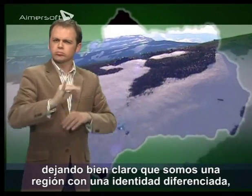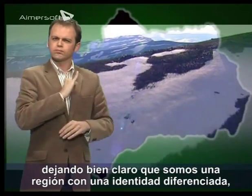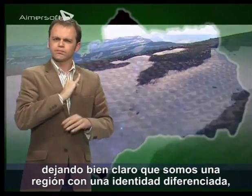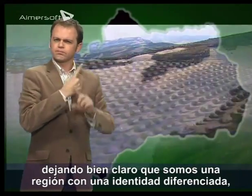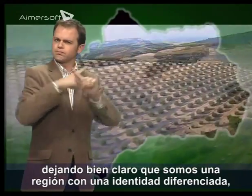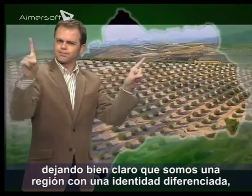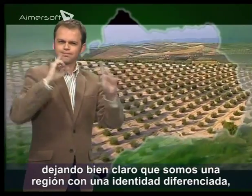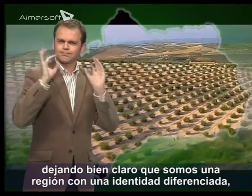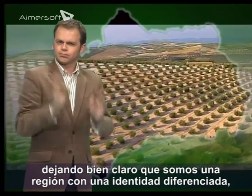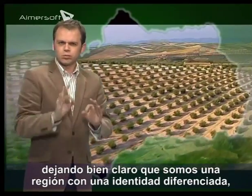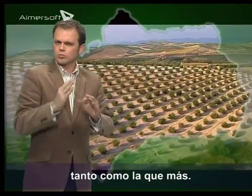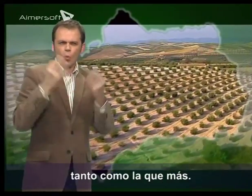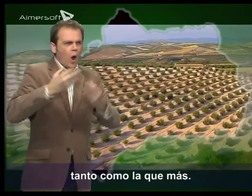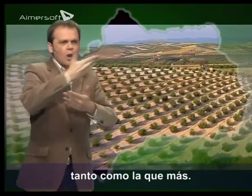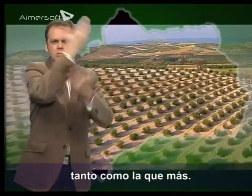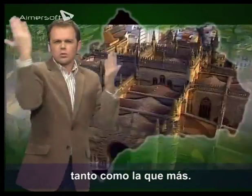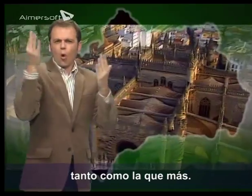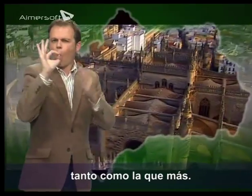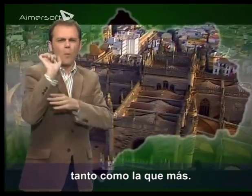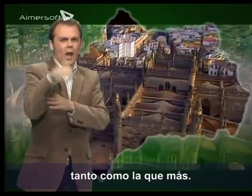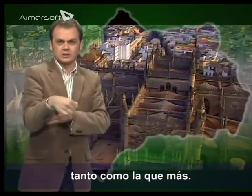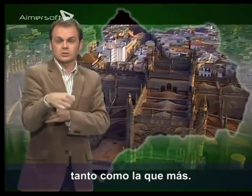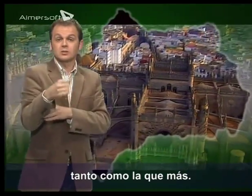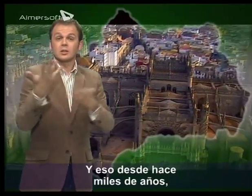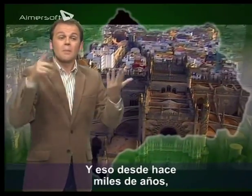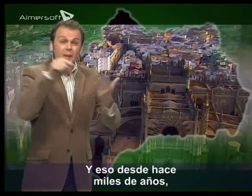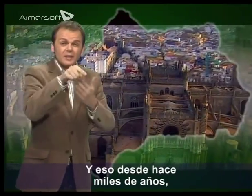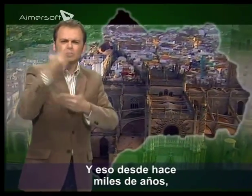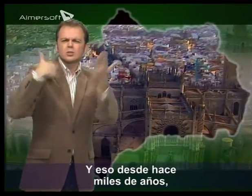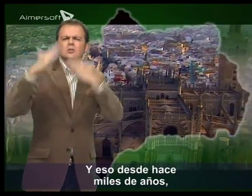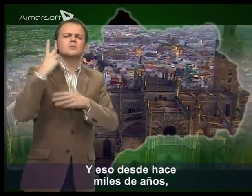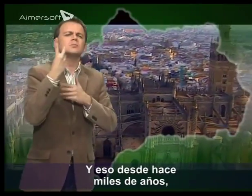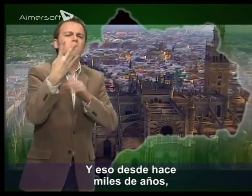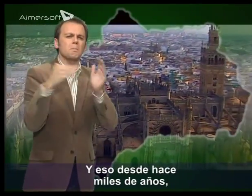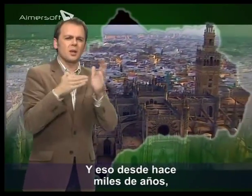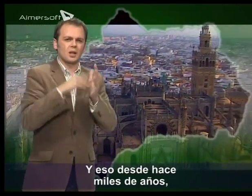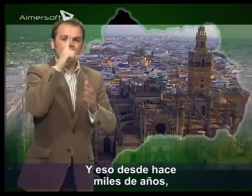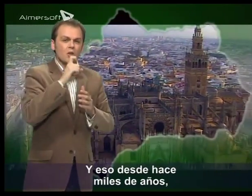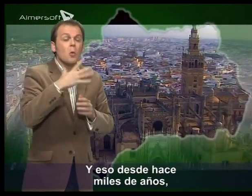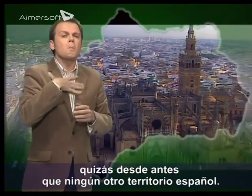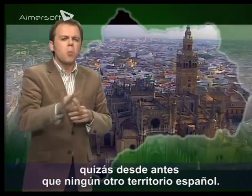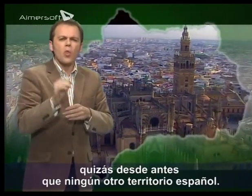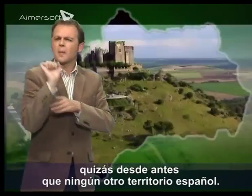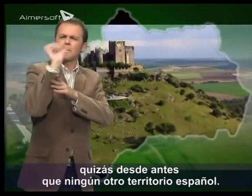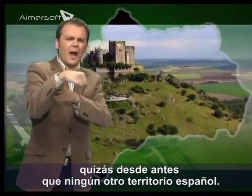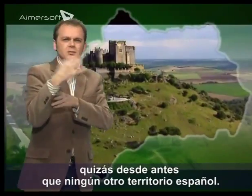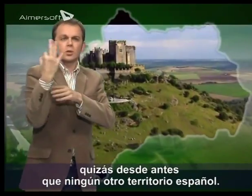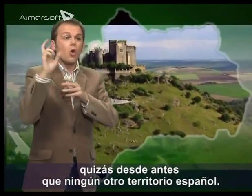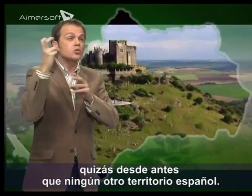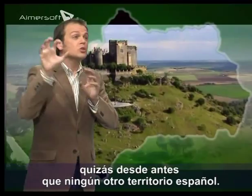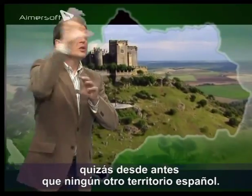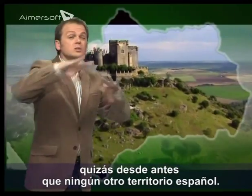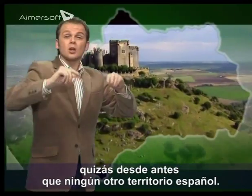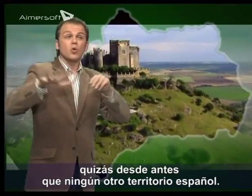con una identidad diferenciada, tanto como la que más. Y eso desde hace miles de años, quizás